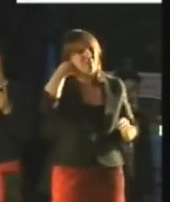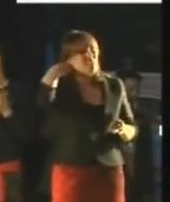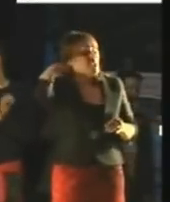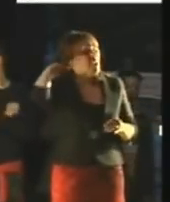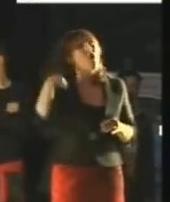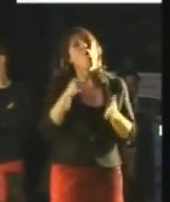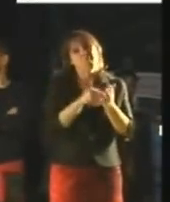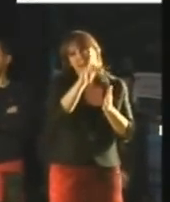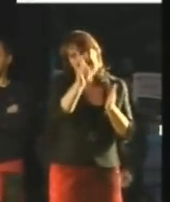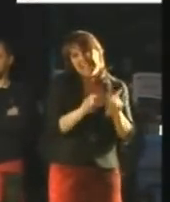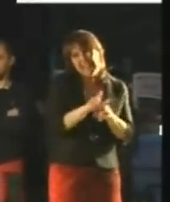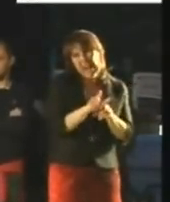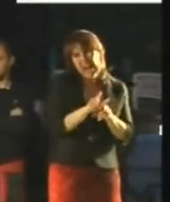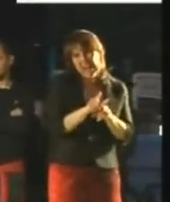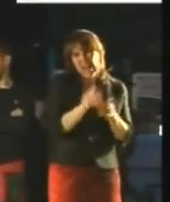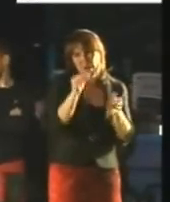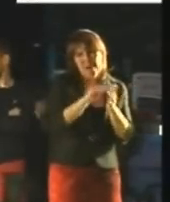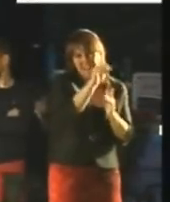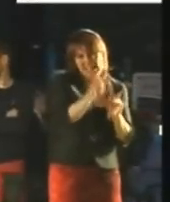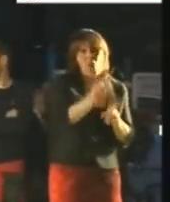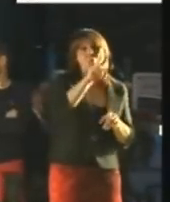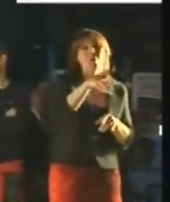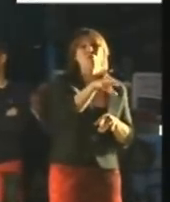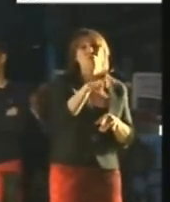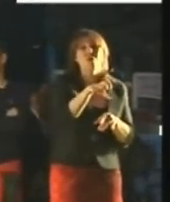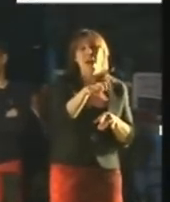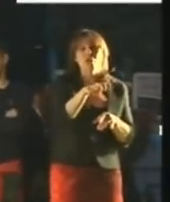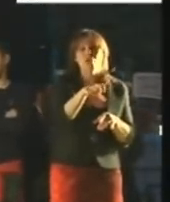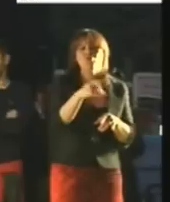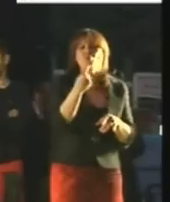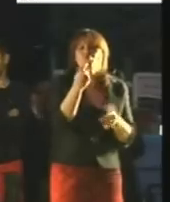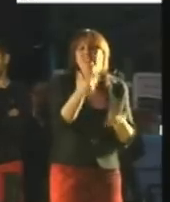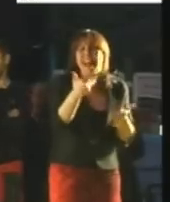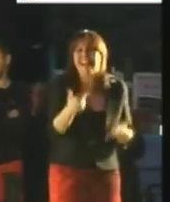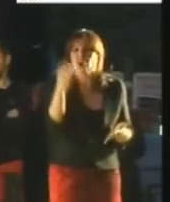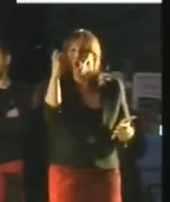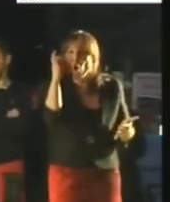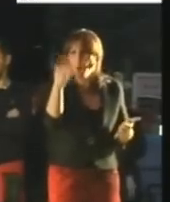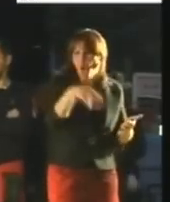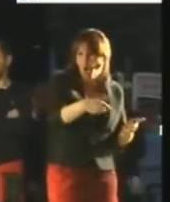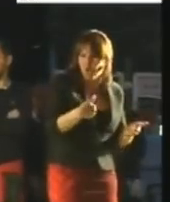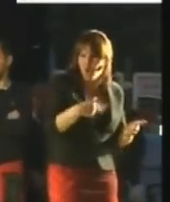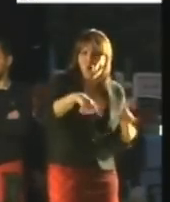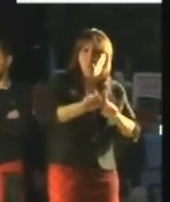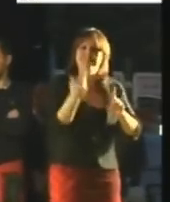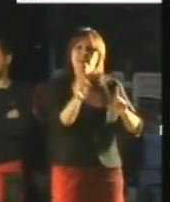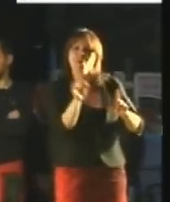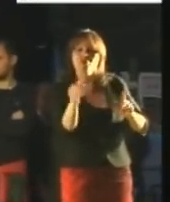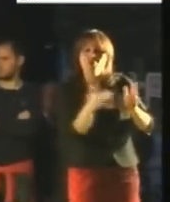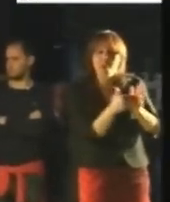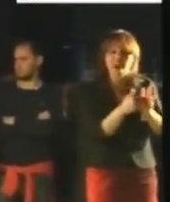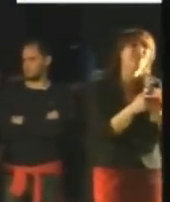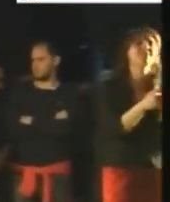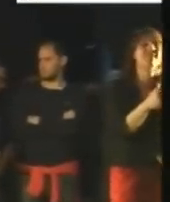la nostra banca, Banca d'Italia con 2.500 tonnellate d'oro. Poi fanno azionariato diffuso, non possono ottenere più del 3%. Quindi